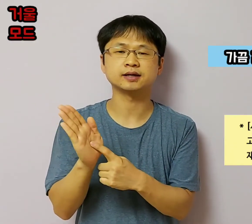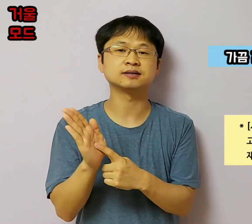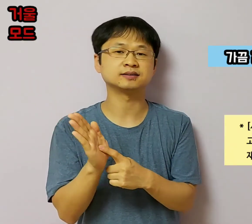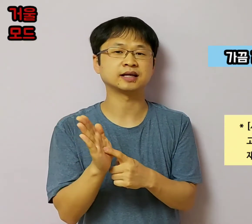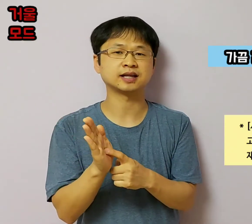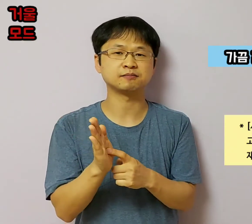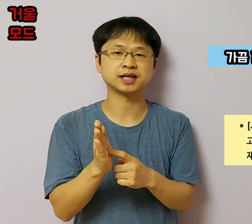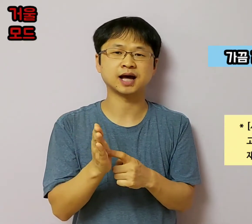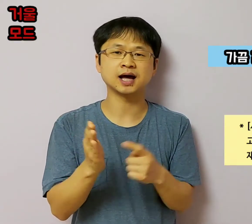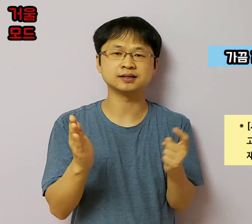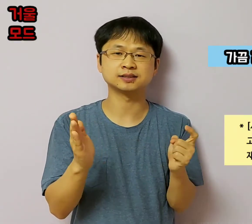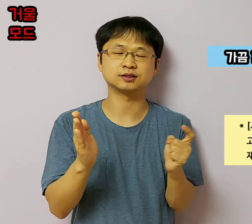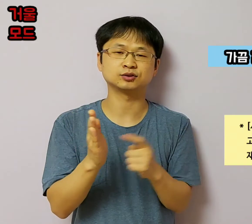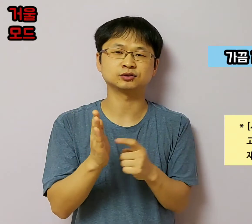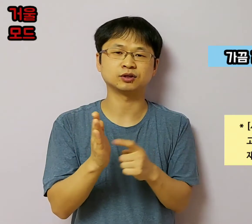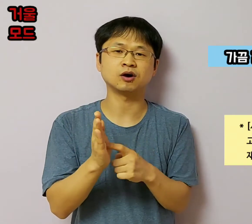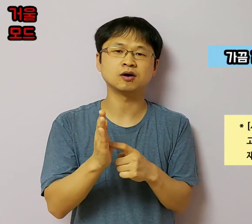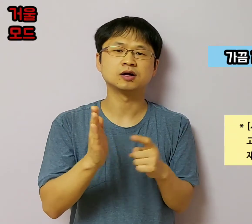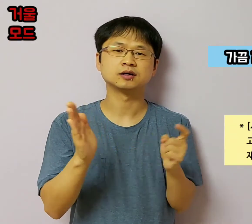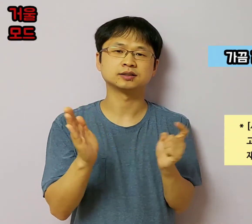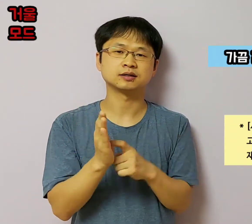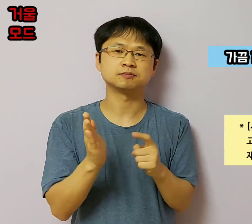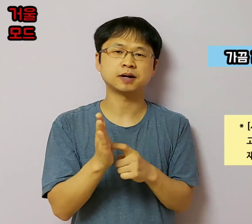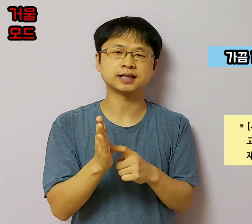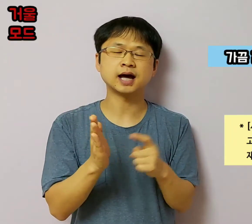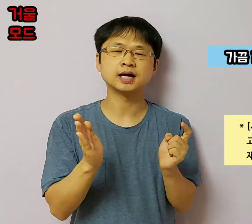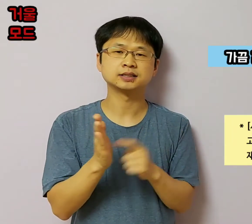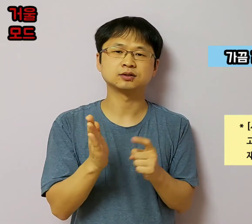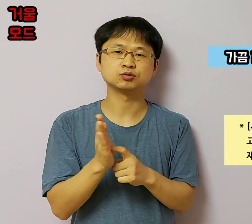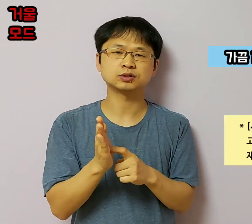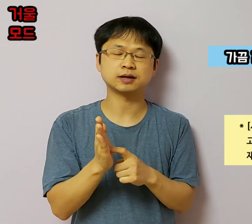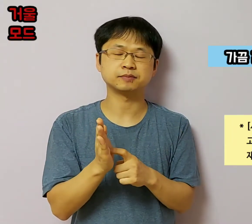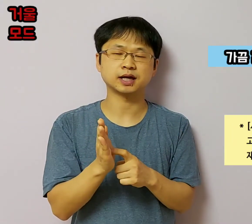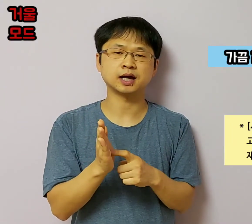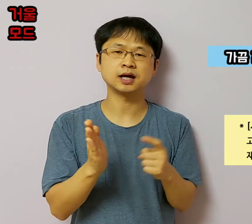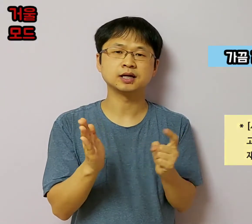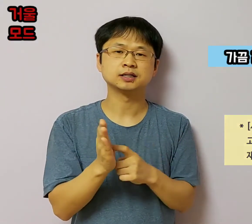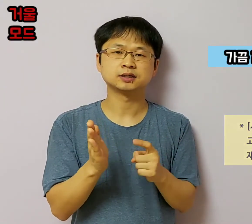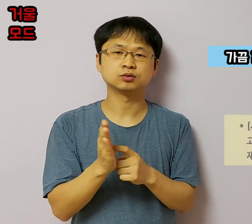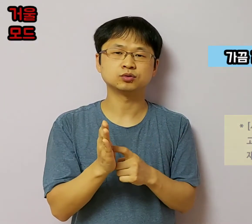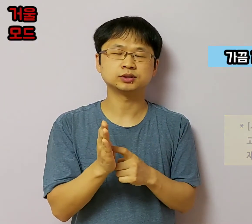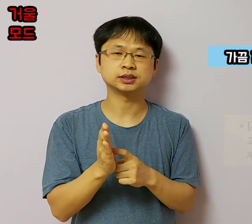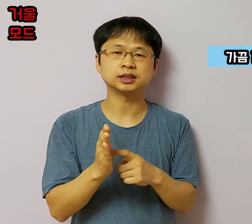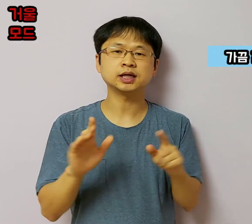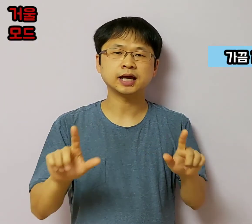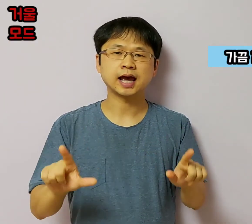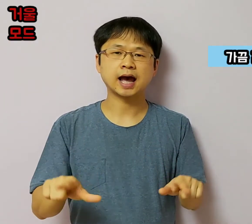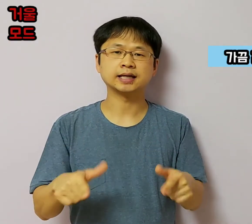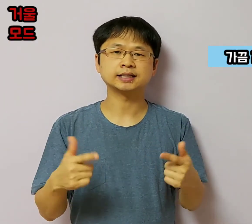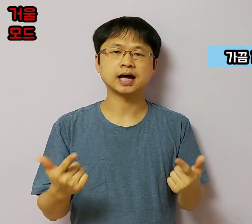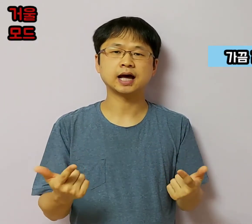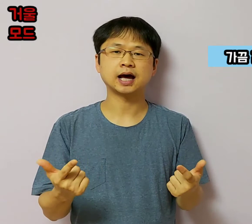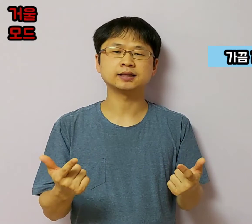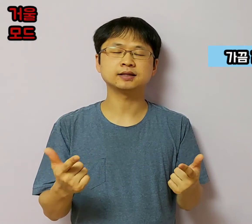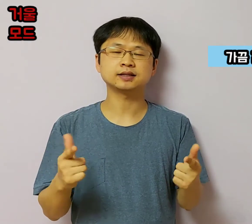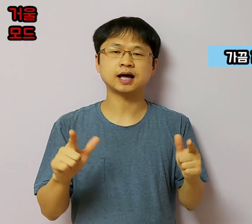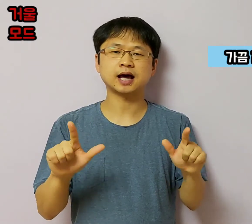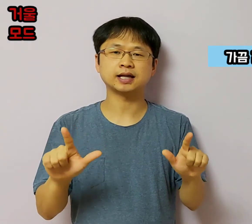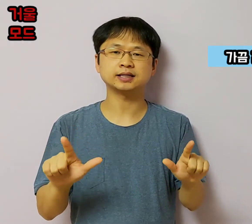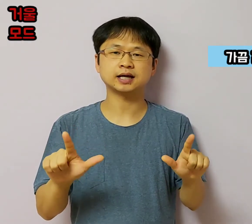이거를 나타냅니다. 연상해 주시고요. 그래서 급하다, 서두르다 합니다. 서두르지 아니다, 앉는다, 아니다